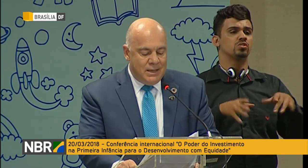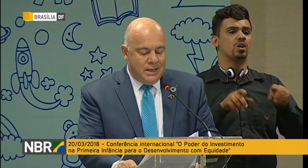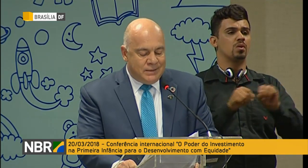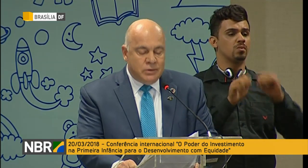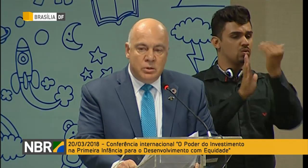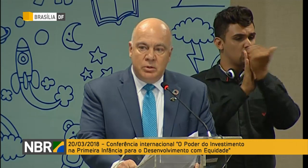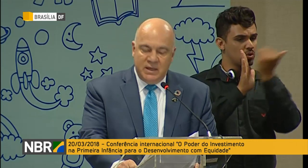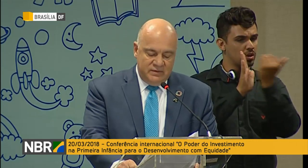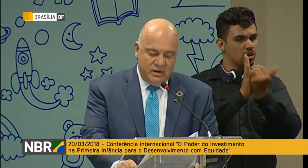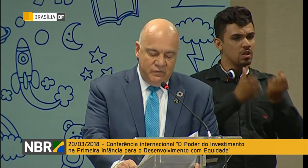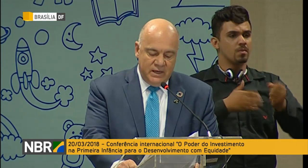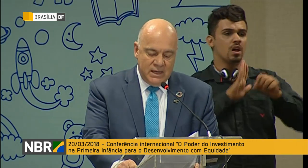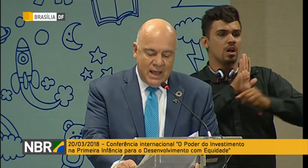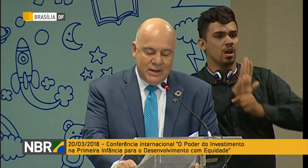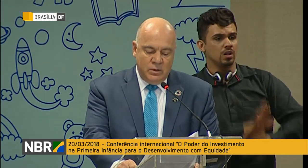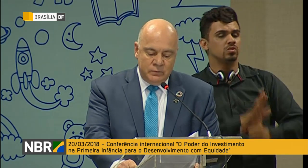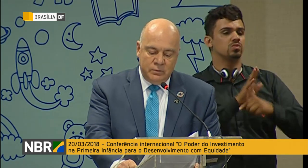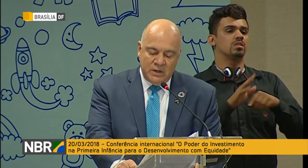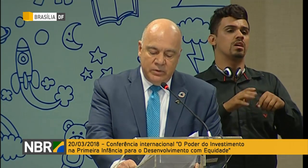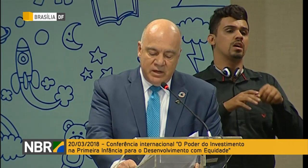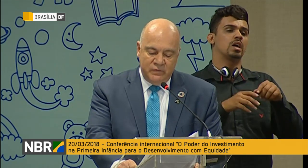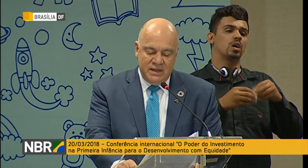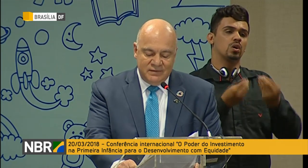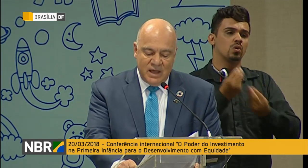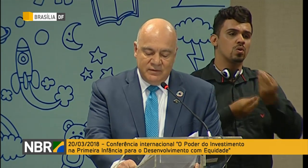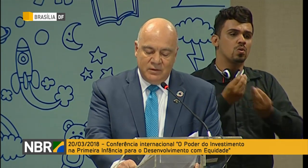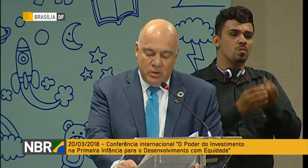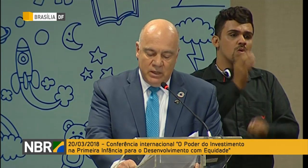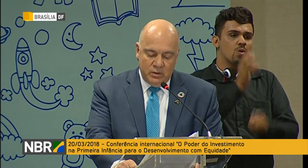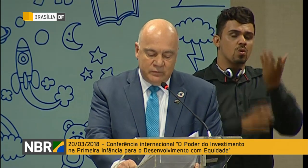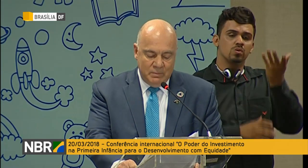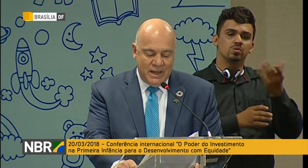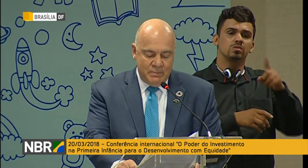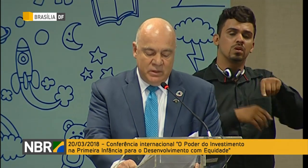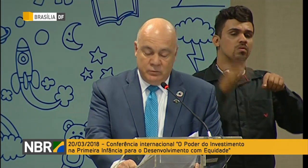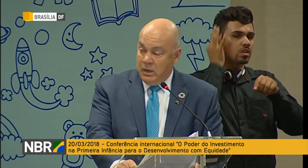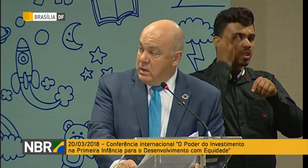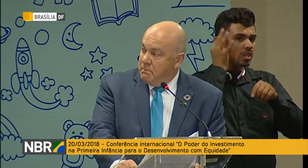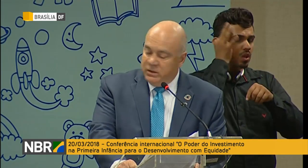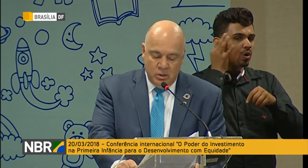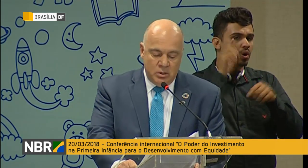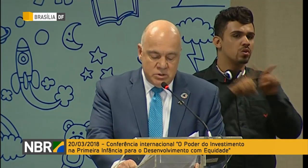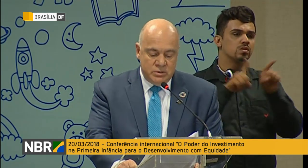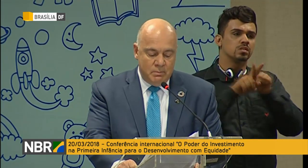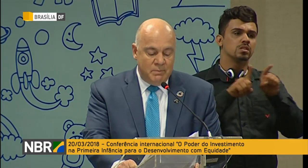programa tanto no que se refere à construção de referenciais teóricos e parâmetros